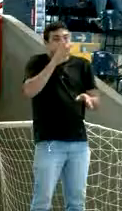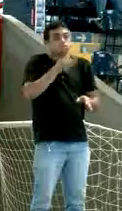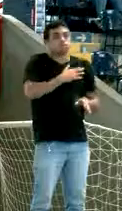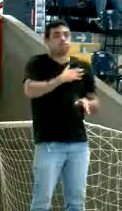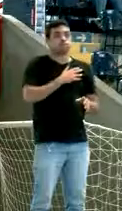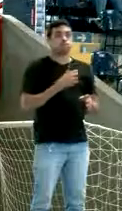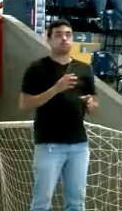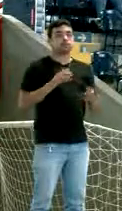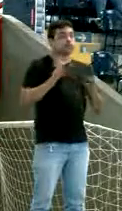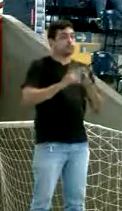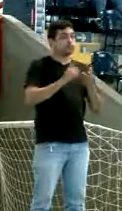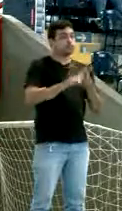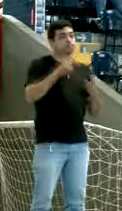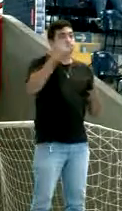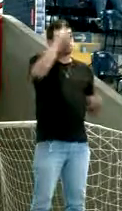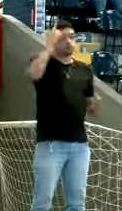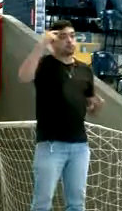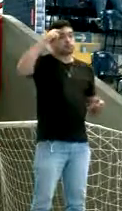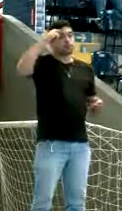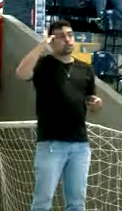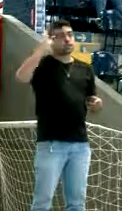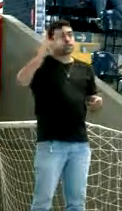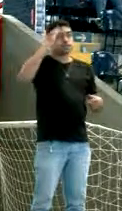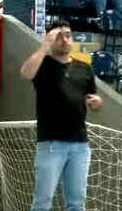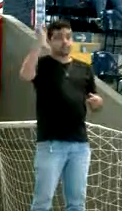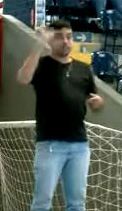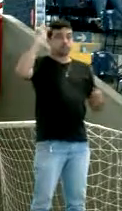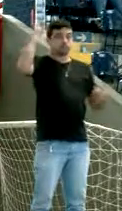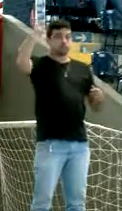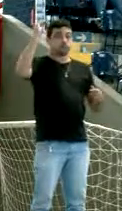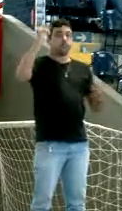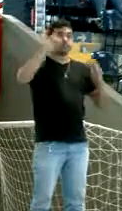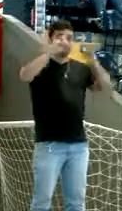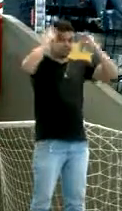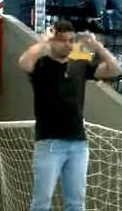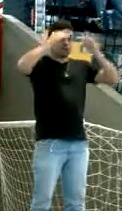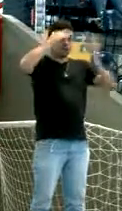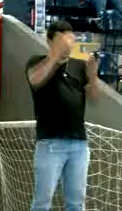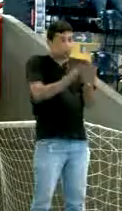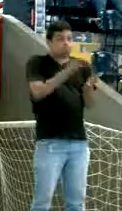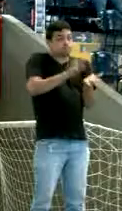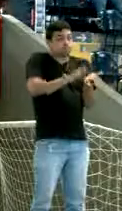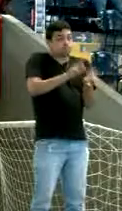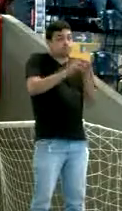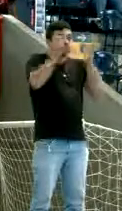quem pense hoje que os sábios gregos acreditavam realmente em Minotauro,